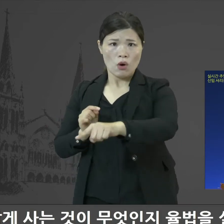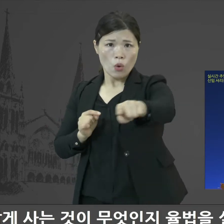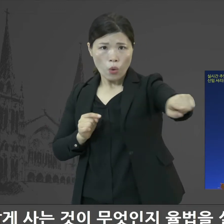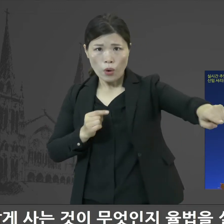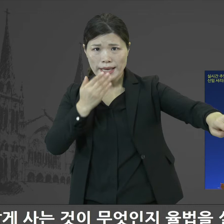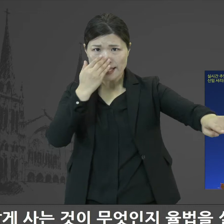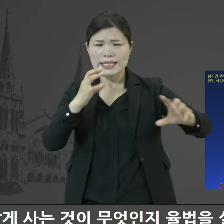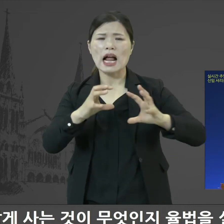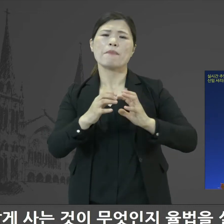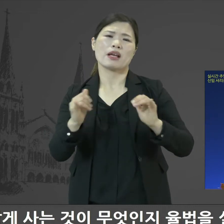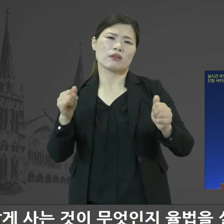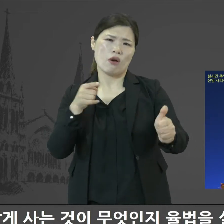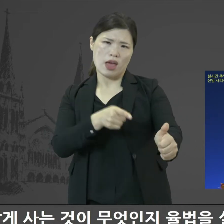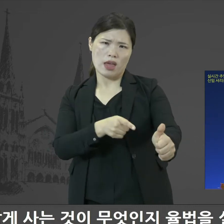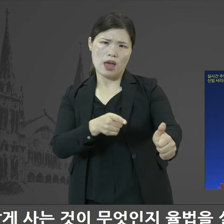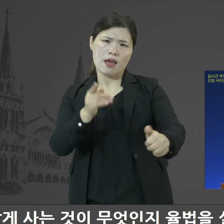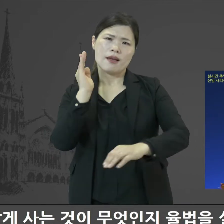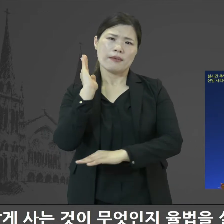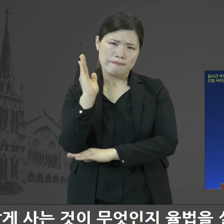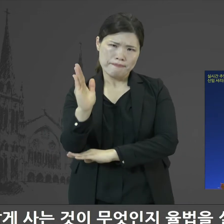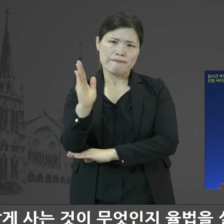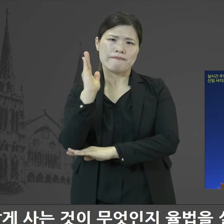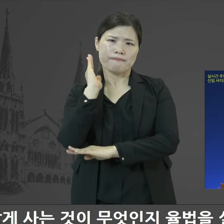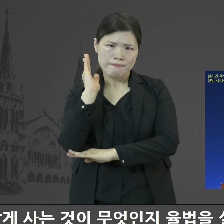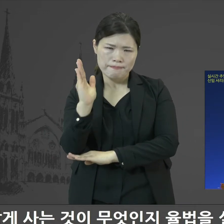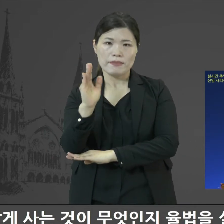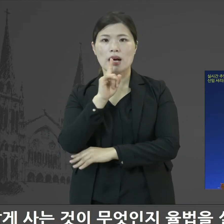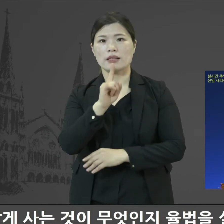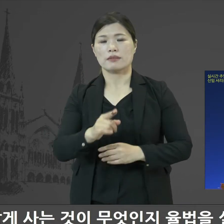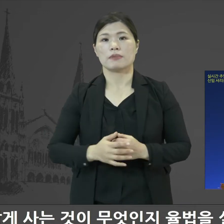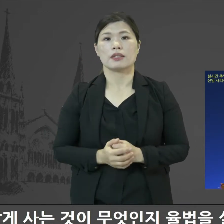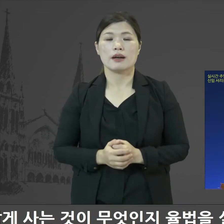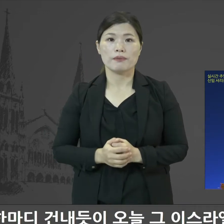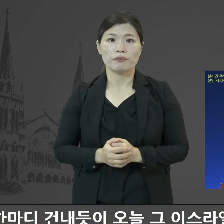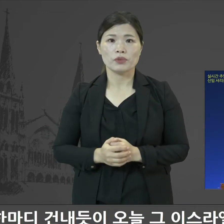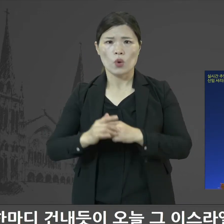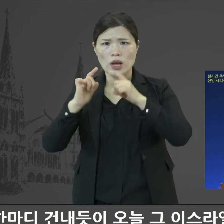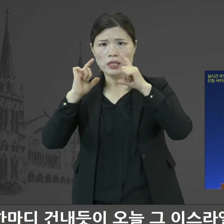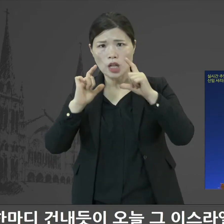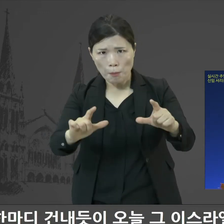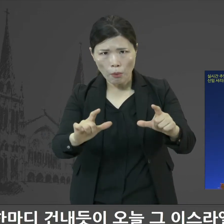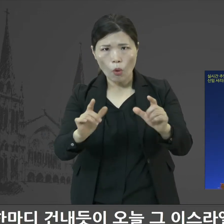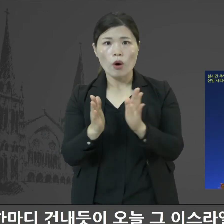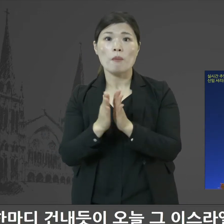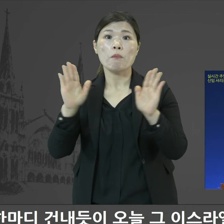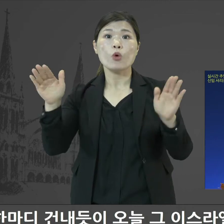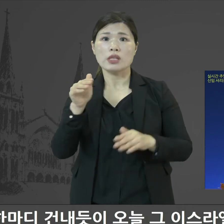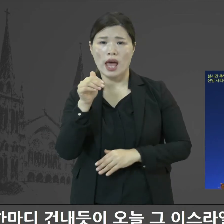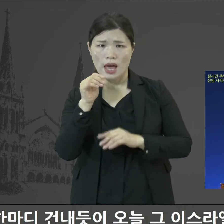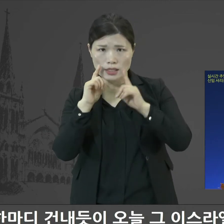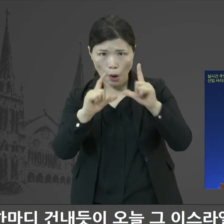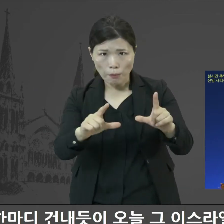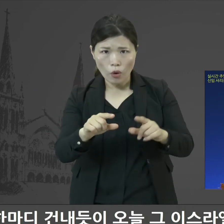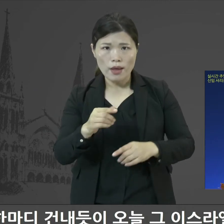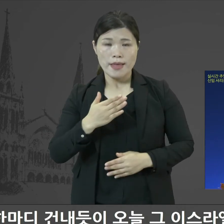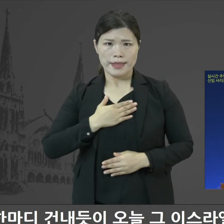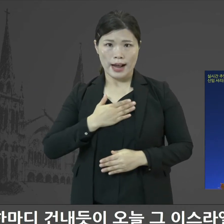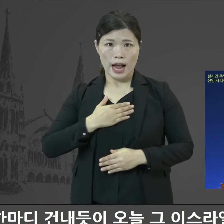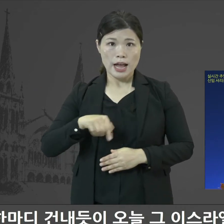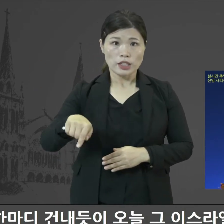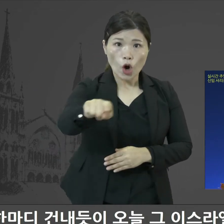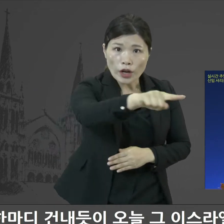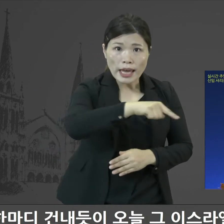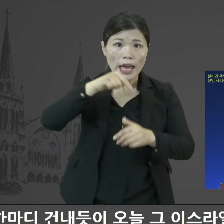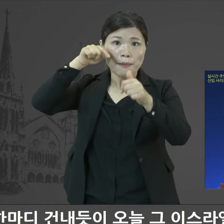모세는 얘기하고 있는 것이죠. 그리고 여러분, 이렇게 선포합니다. 너희는 내가 오늘 너에게 명하는